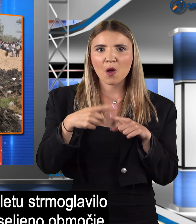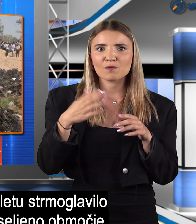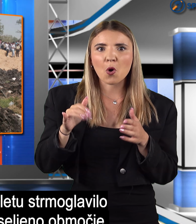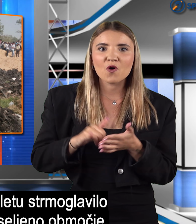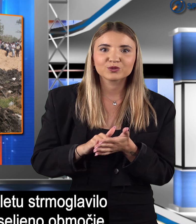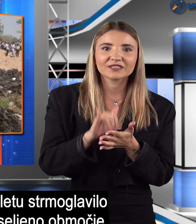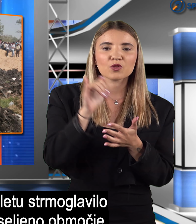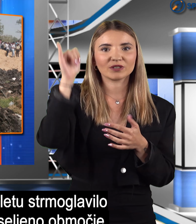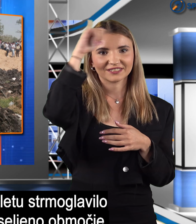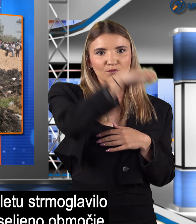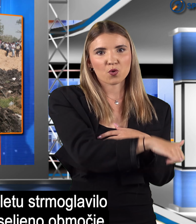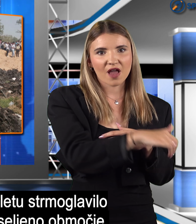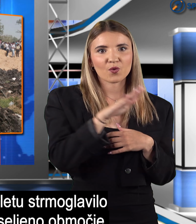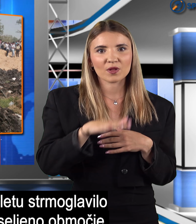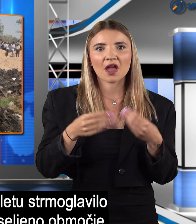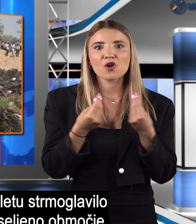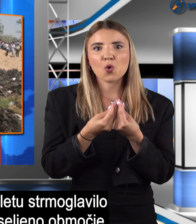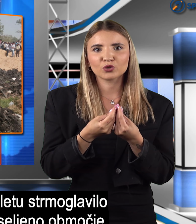gosto naseljeno območje.